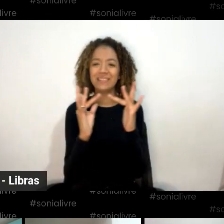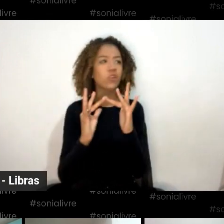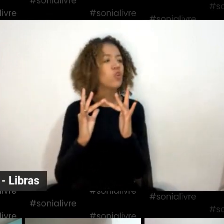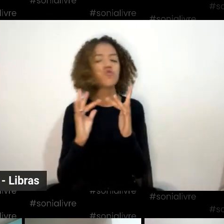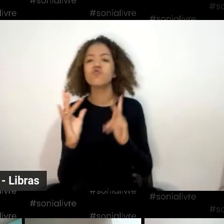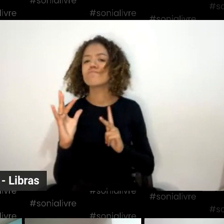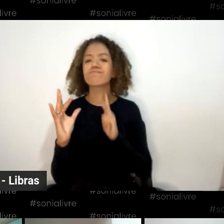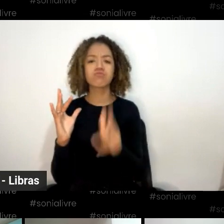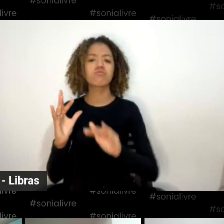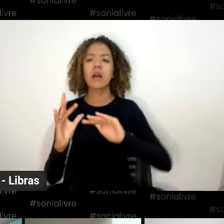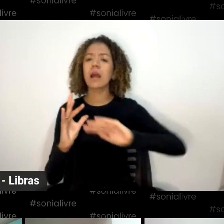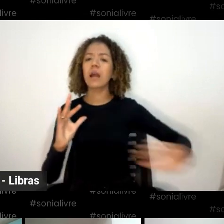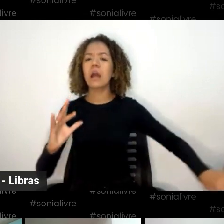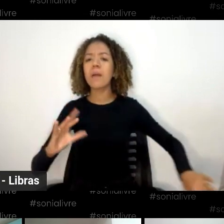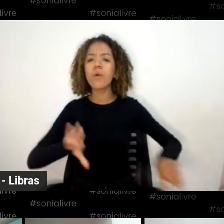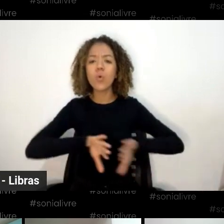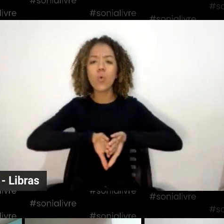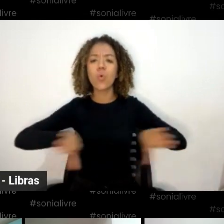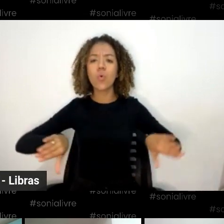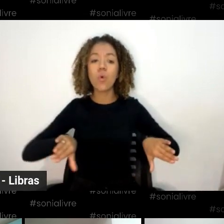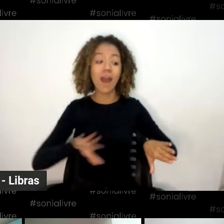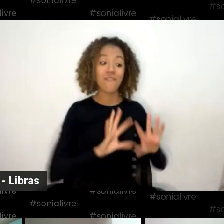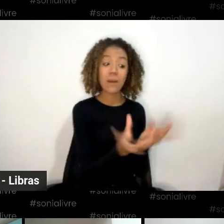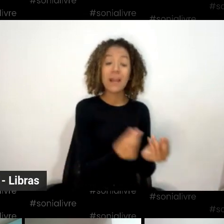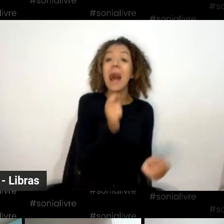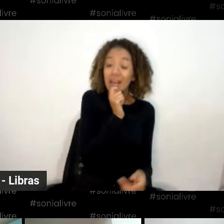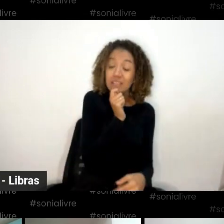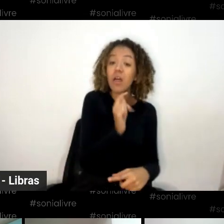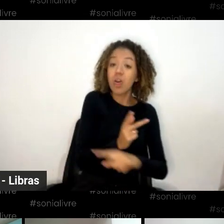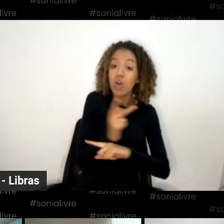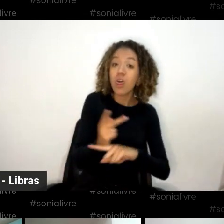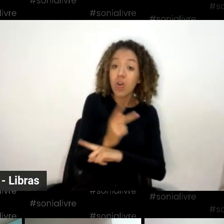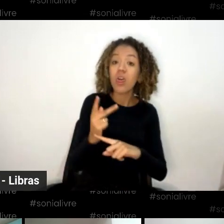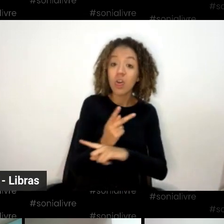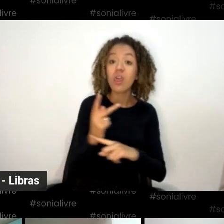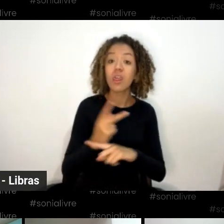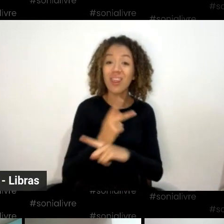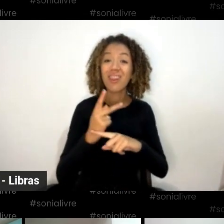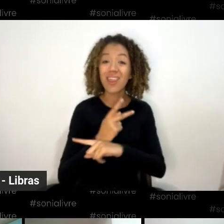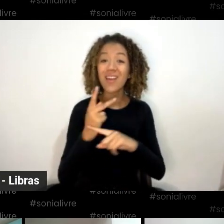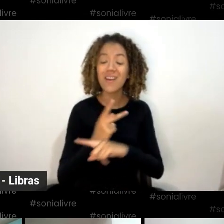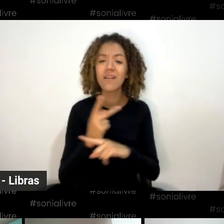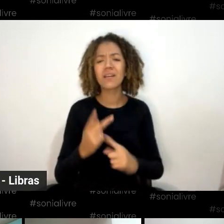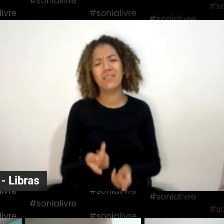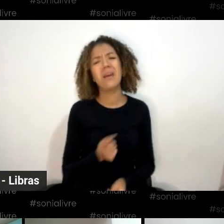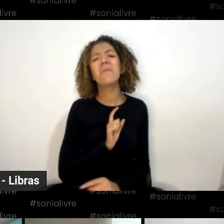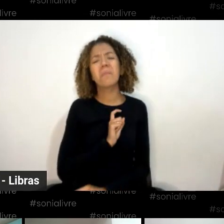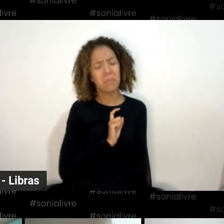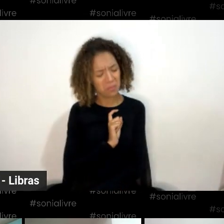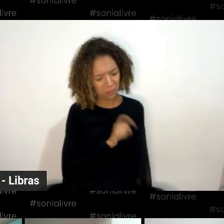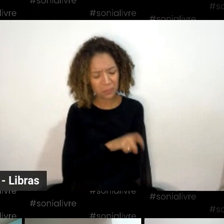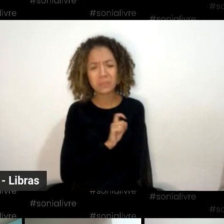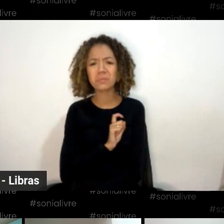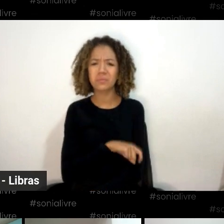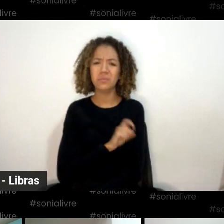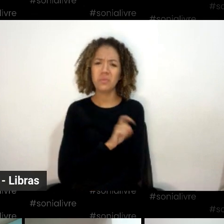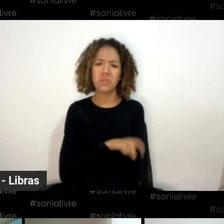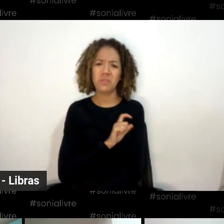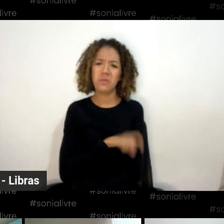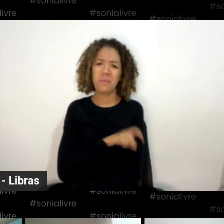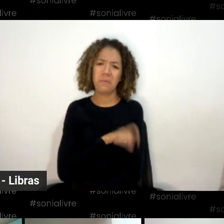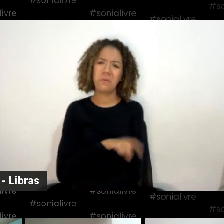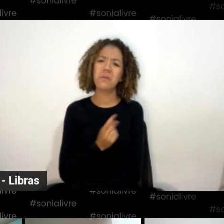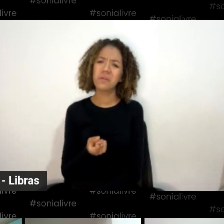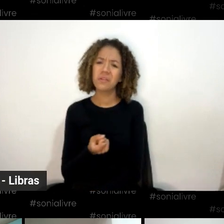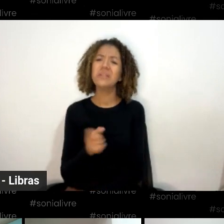anos todos, procurando a Sônia, o que demonstra a crueldade, porque isso, gente, é uma crueldade. Em pleno século XXI,